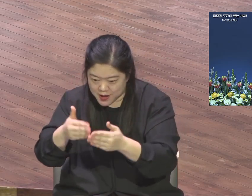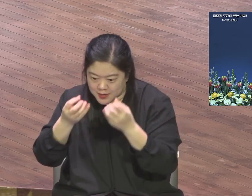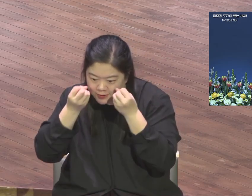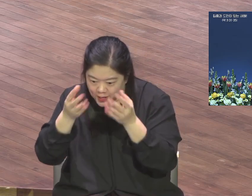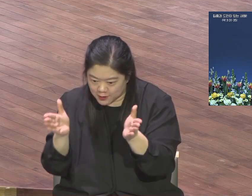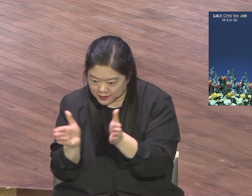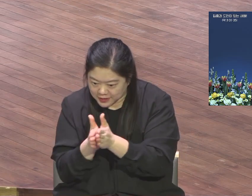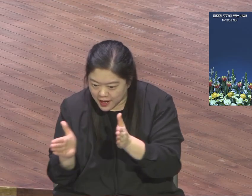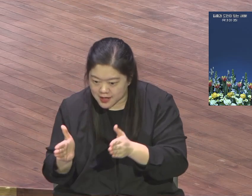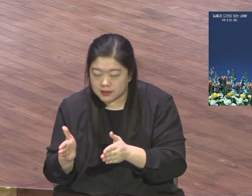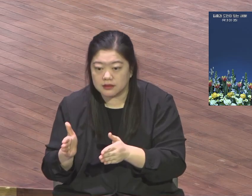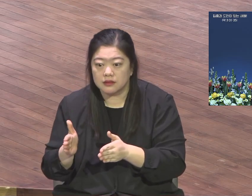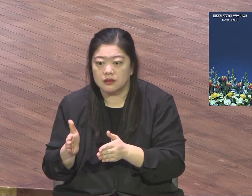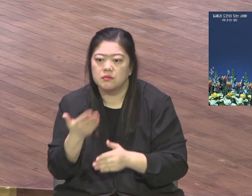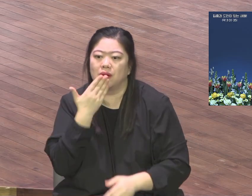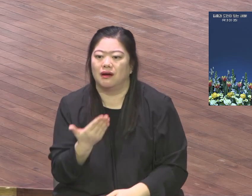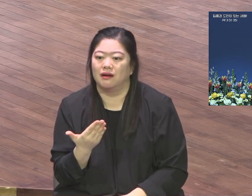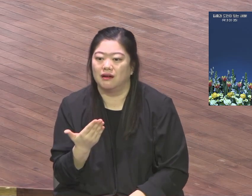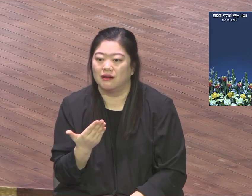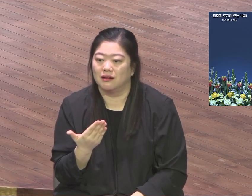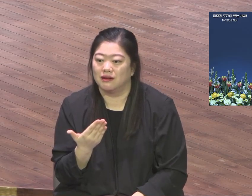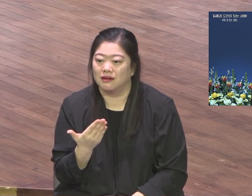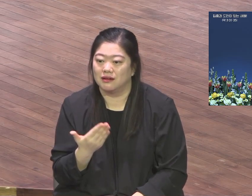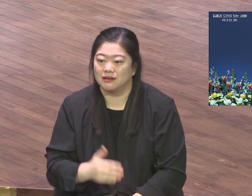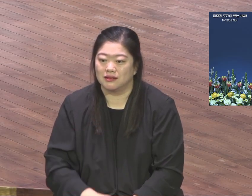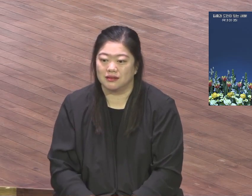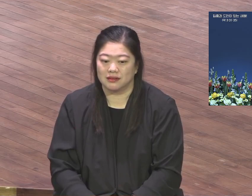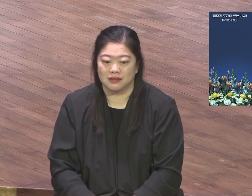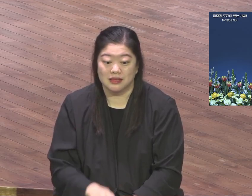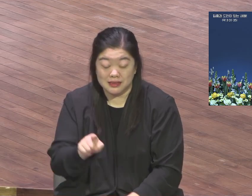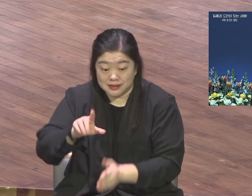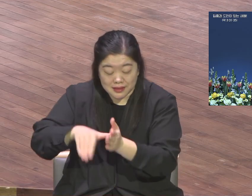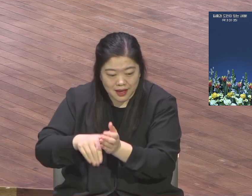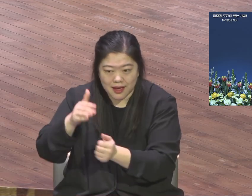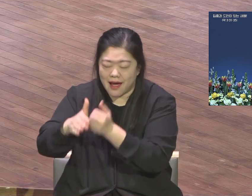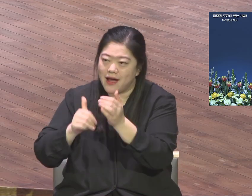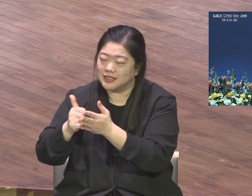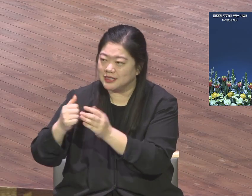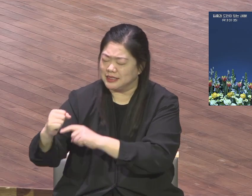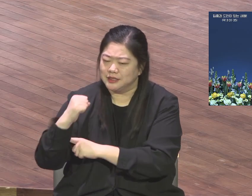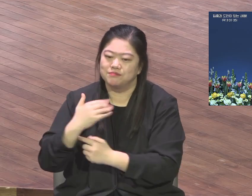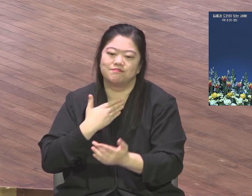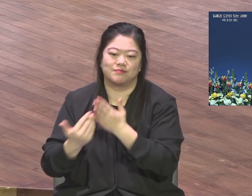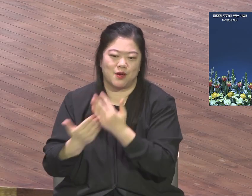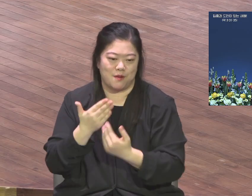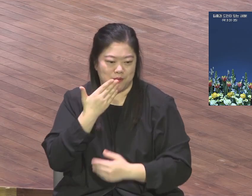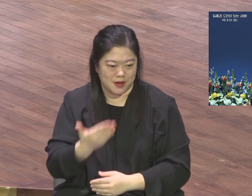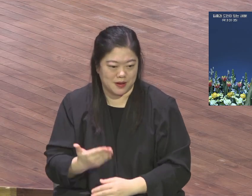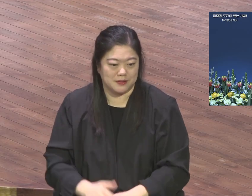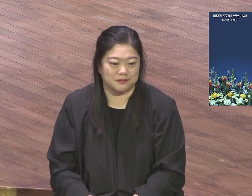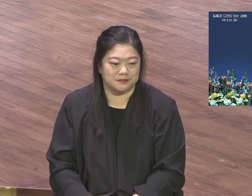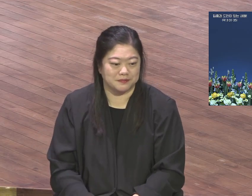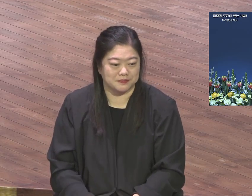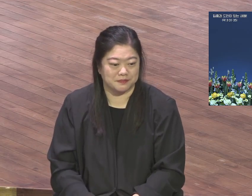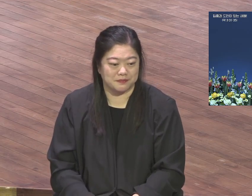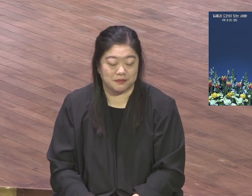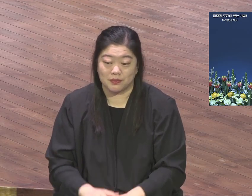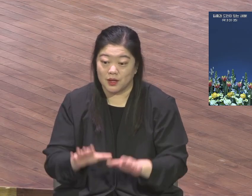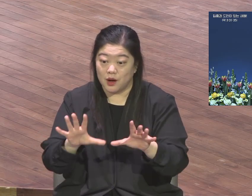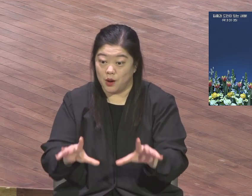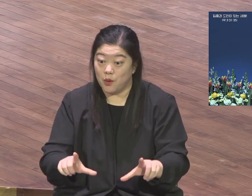이렇게 될 때 우리의 장막터가 넓혀지는 하나님의 산역사를 체험하게 돼요. 영계 전 성도는